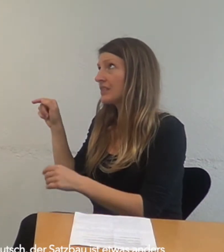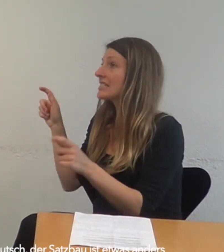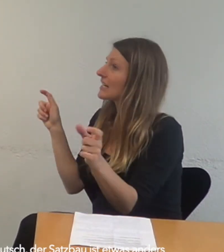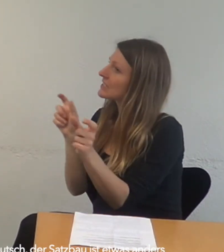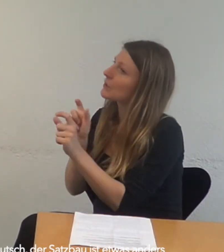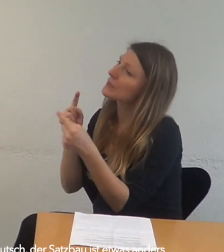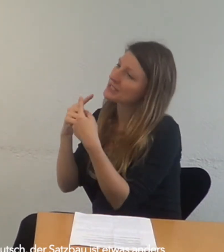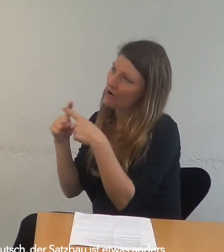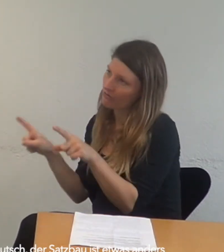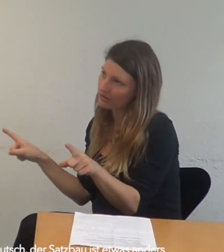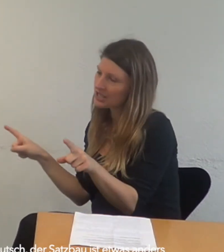Das heißt, war etwas anders.